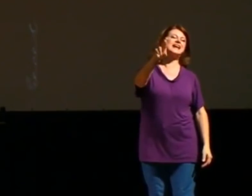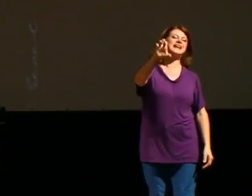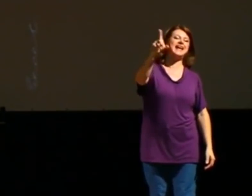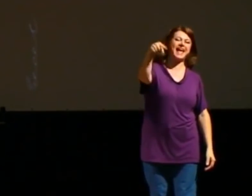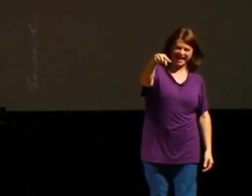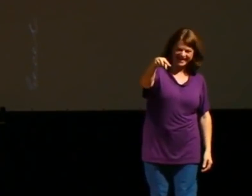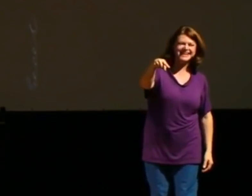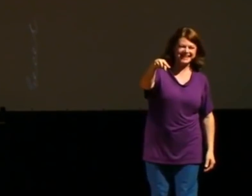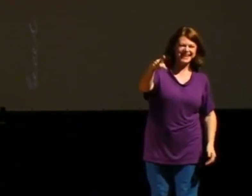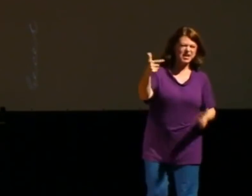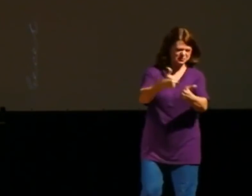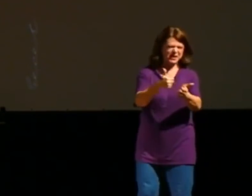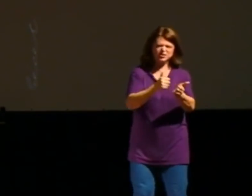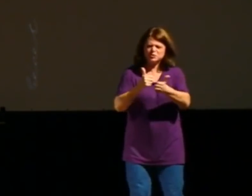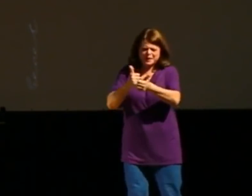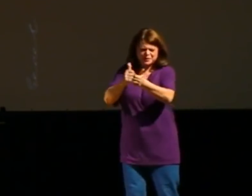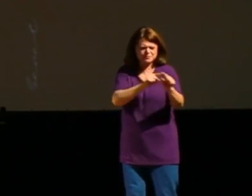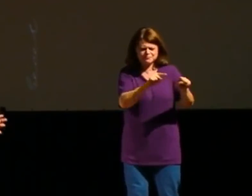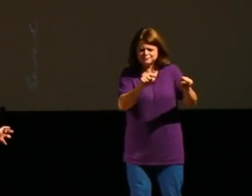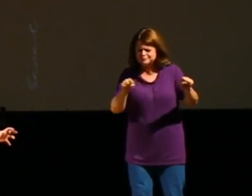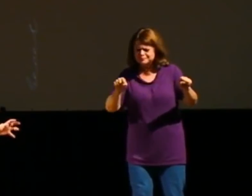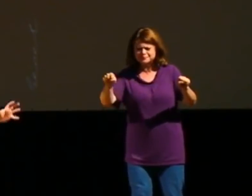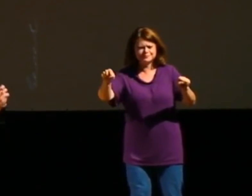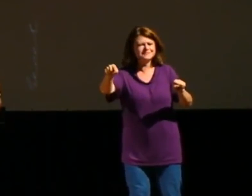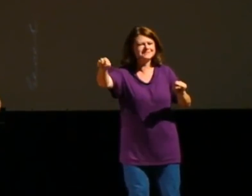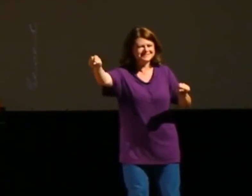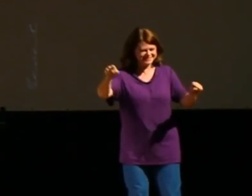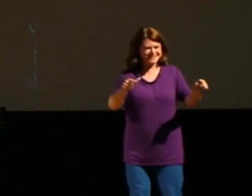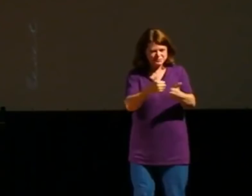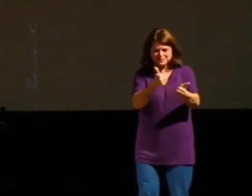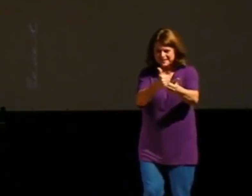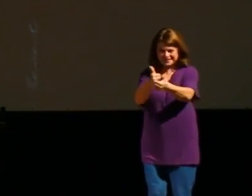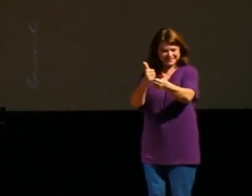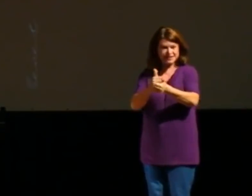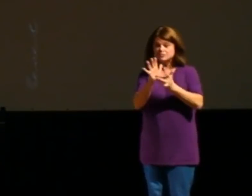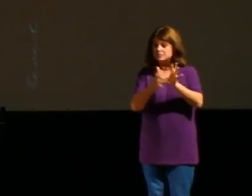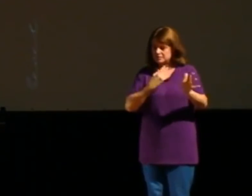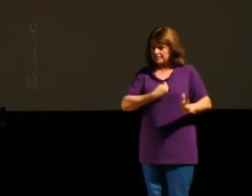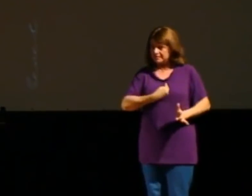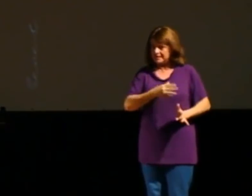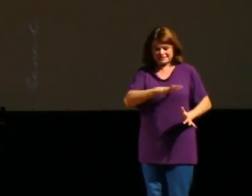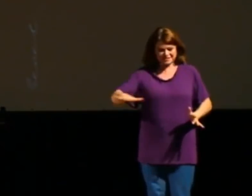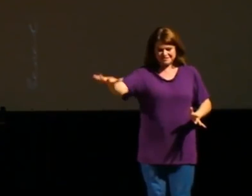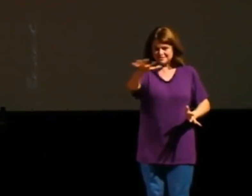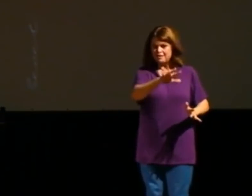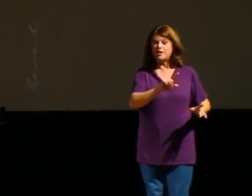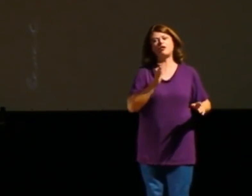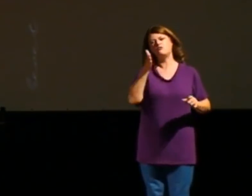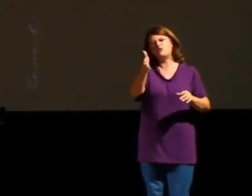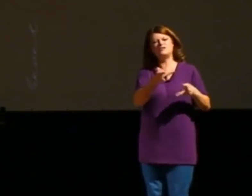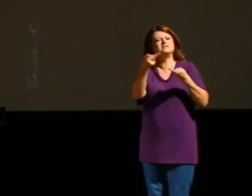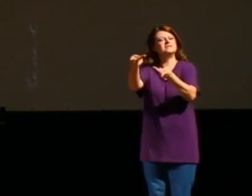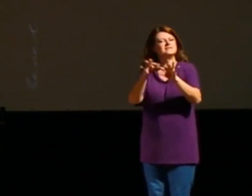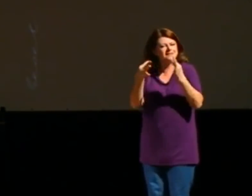pega Cafarnaum, fica um pouquinho abaixo de Caná da Galileia, mais abaixo fica Nazaré. Ele está ali, foi visitar a família, você visita a família